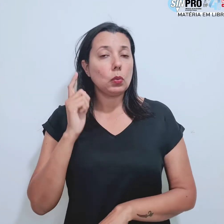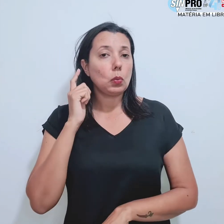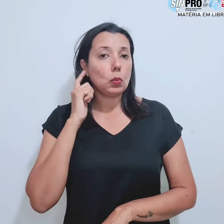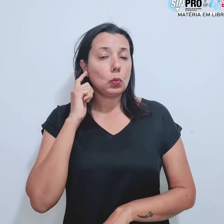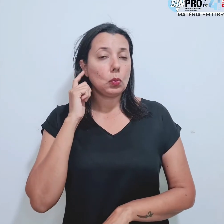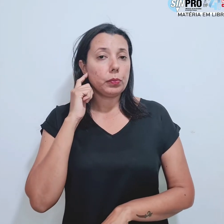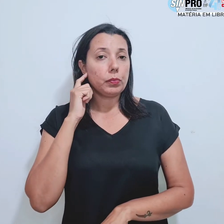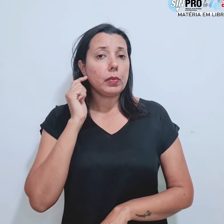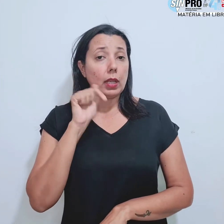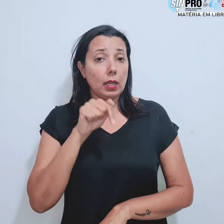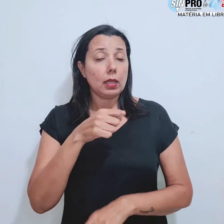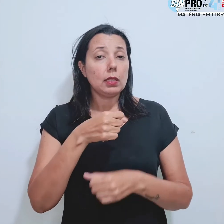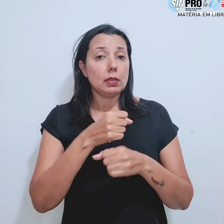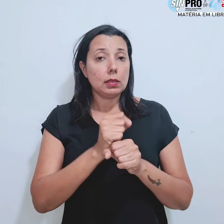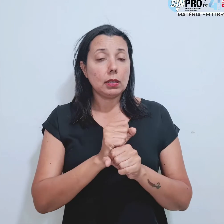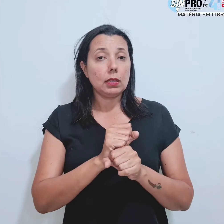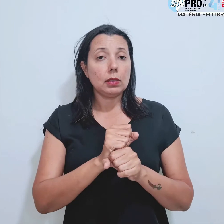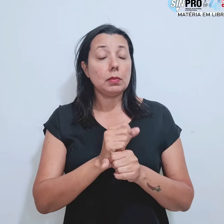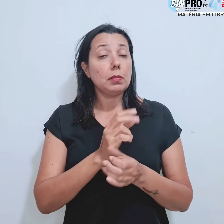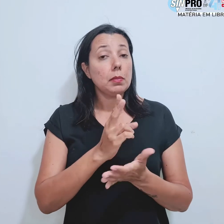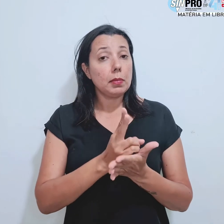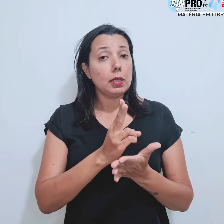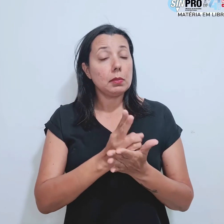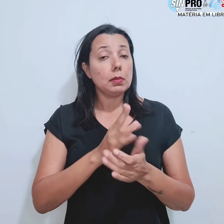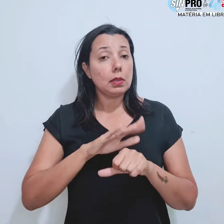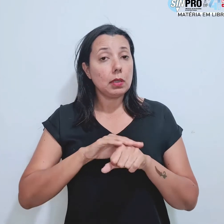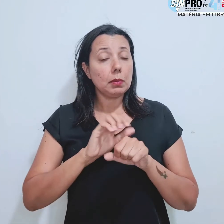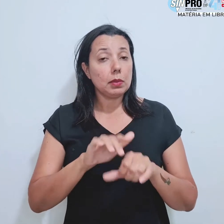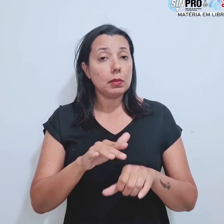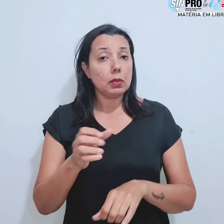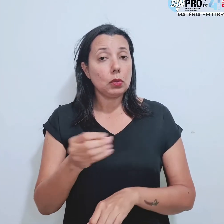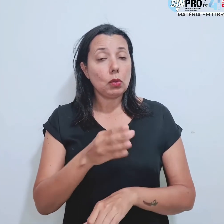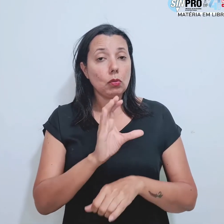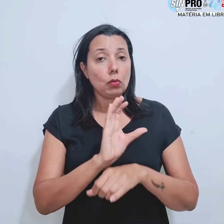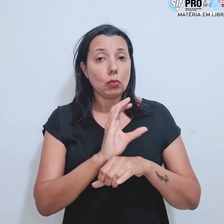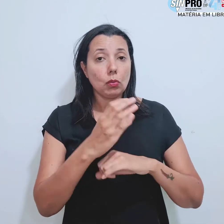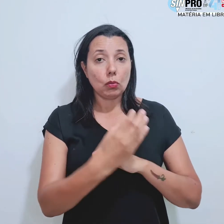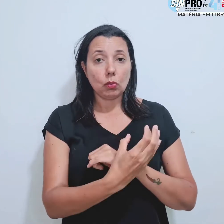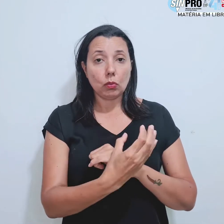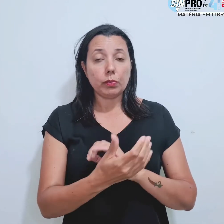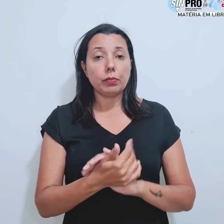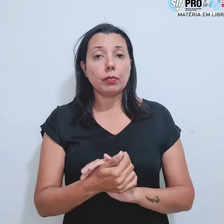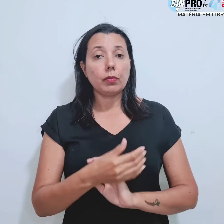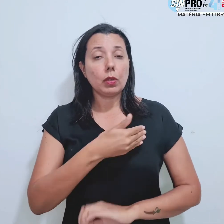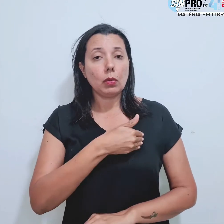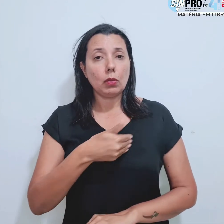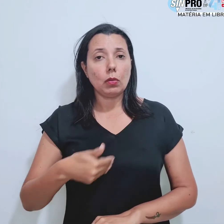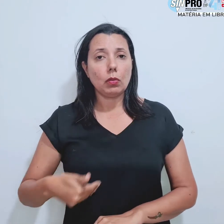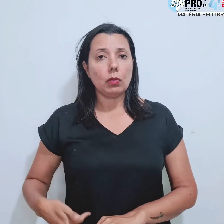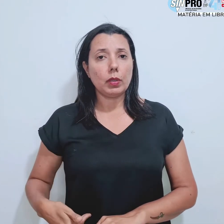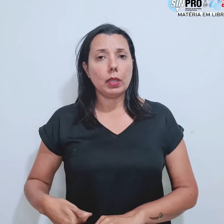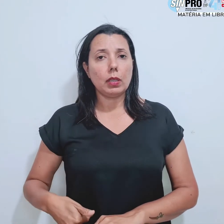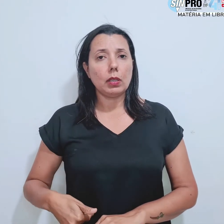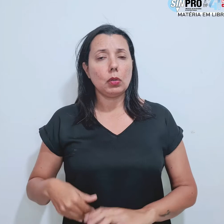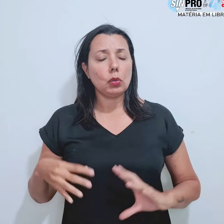Auditivo. Este ano, apesar da pandemia do novo coronavírus, governos de quase todos